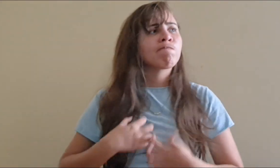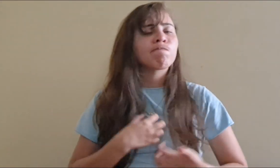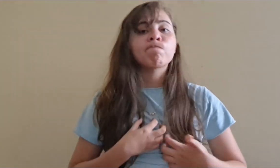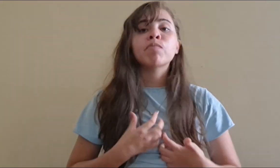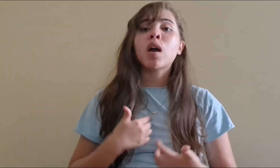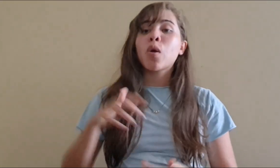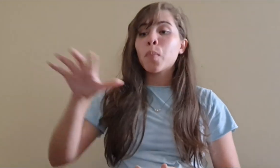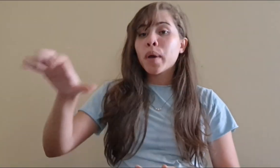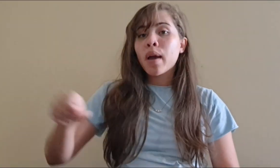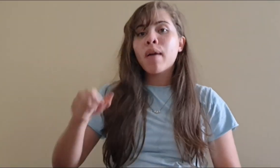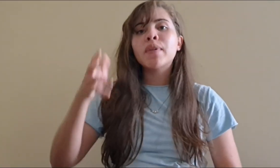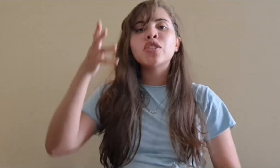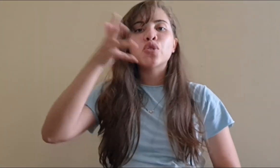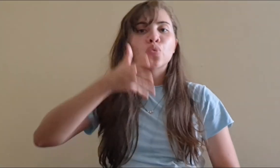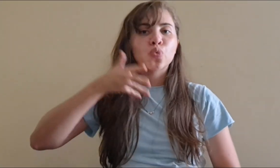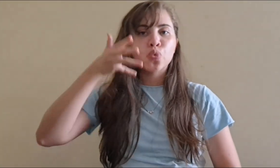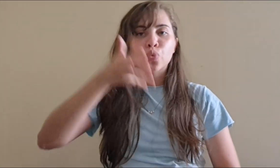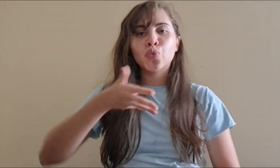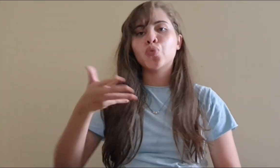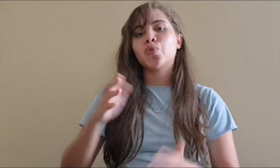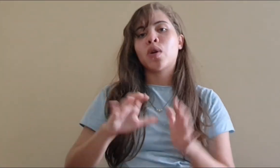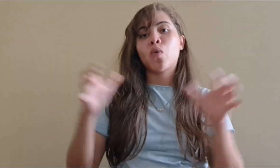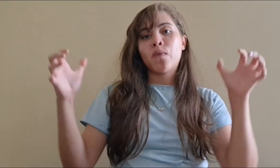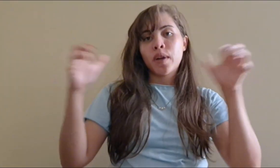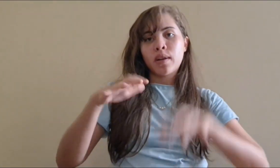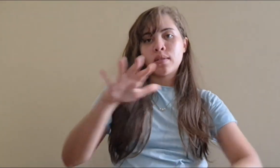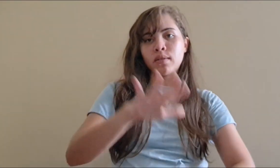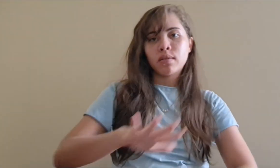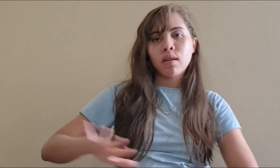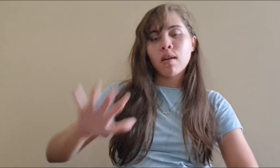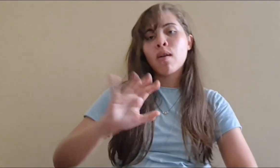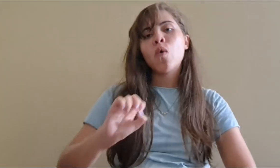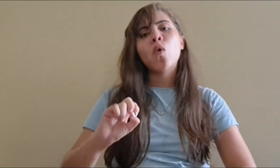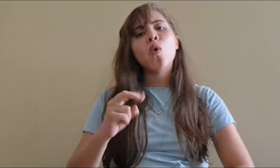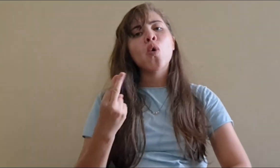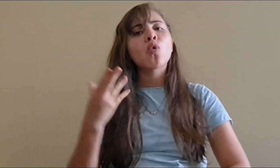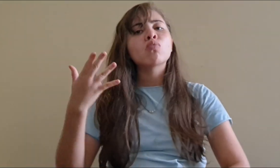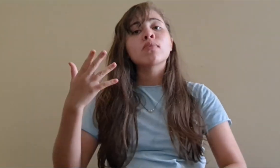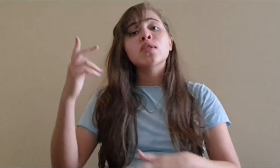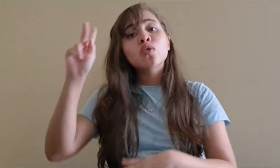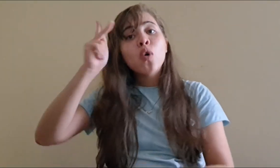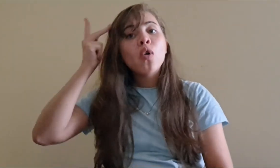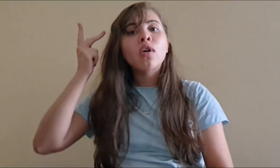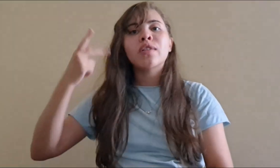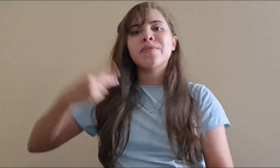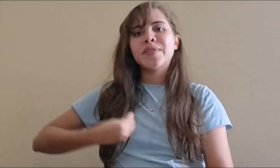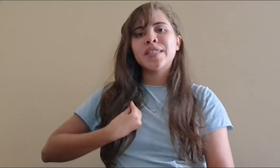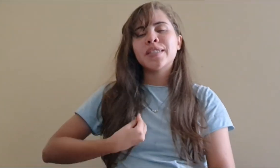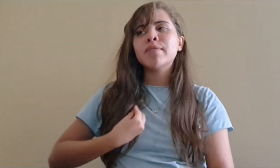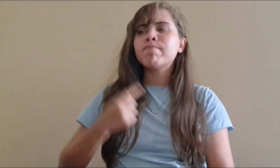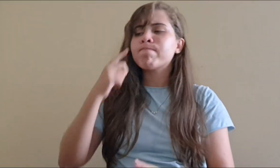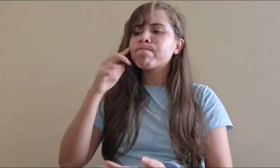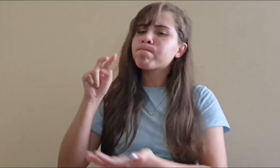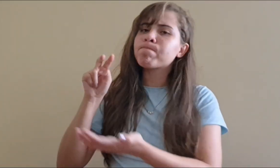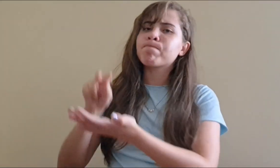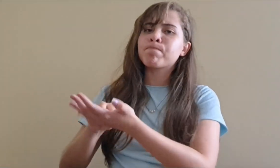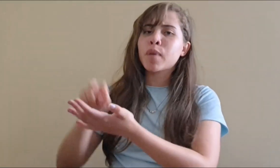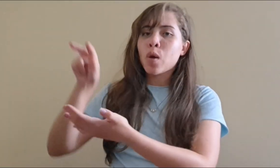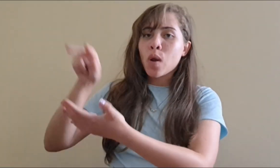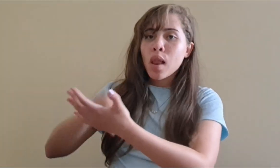muito angustiada, muito triste, e eu peguei um discurso da Conferência Geral, ou até mesmo